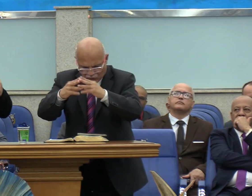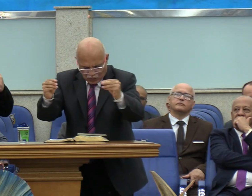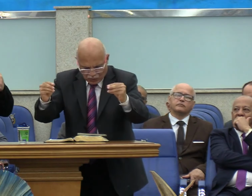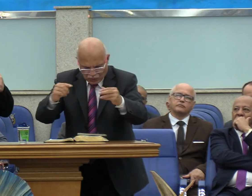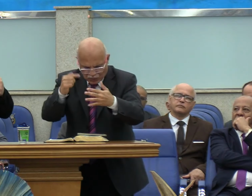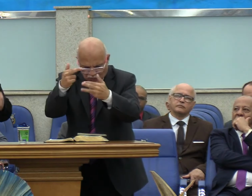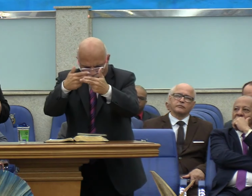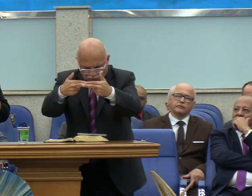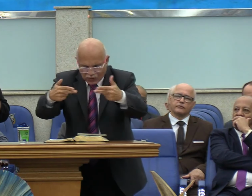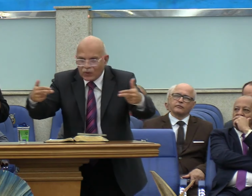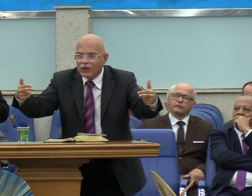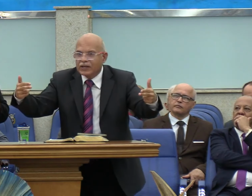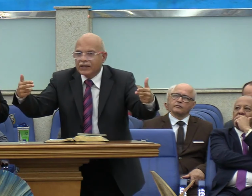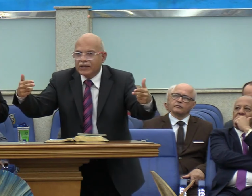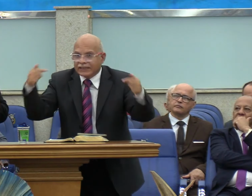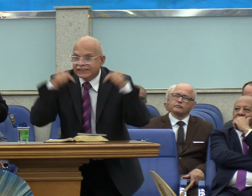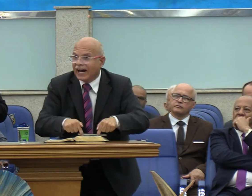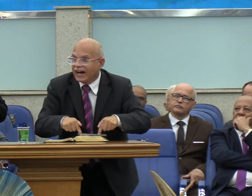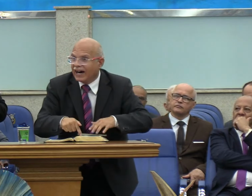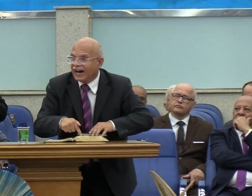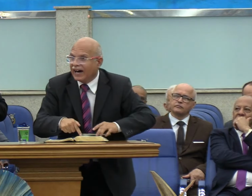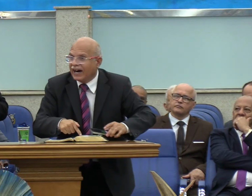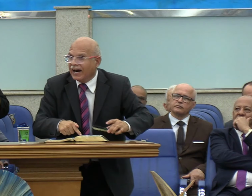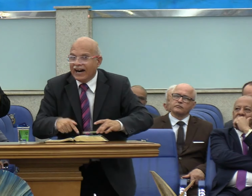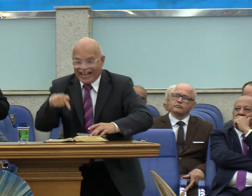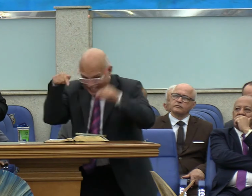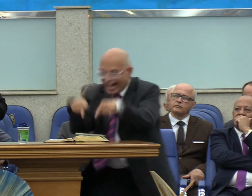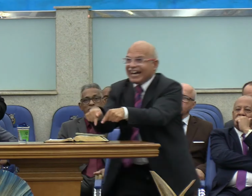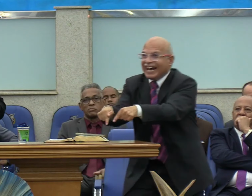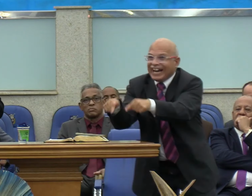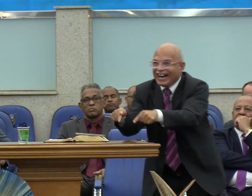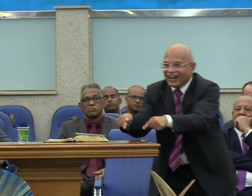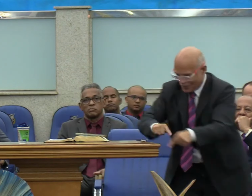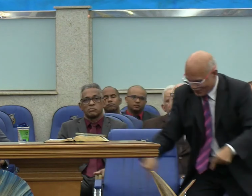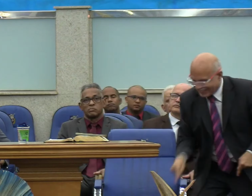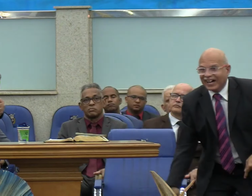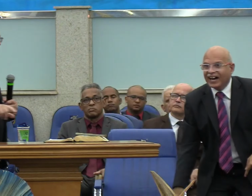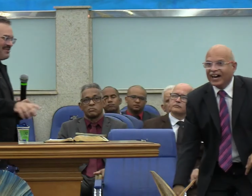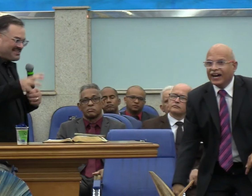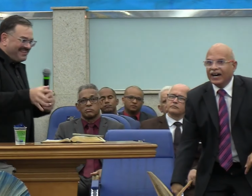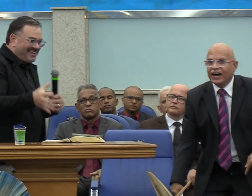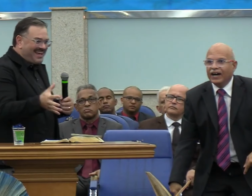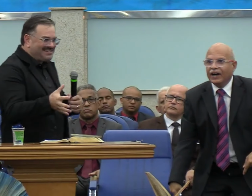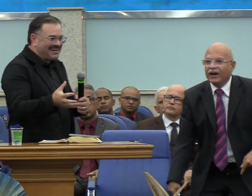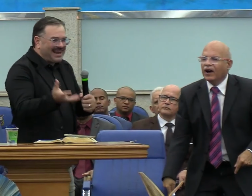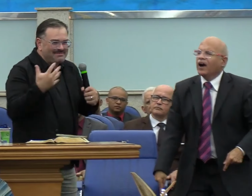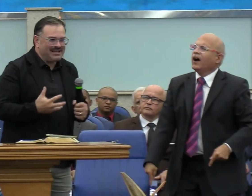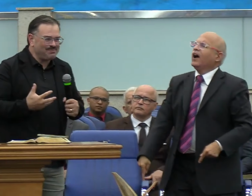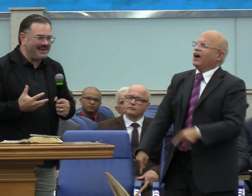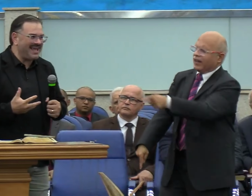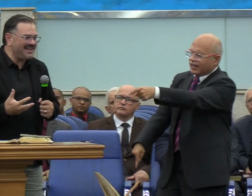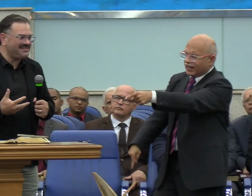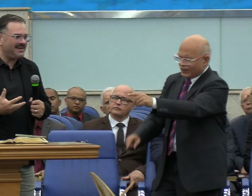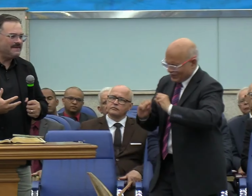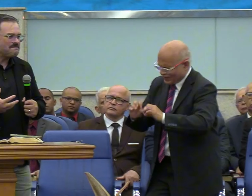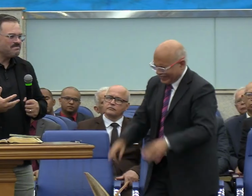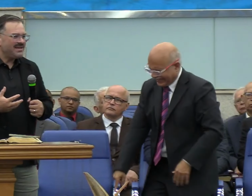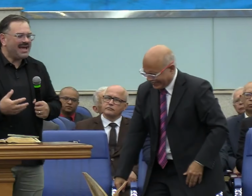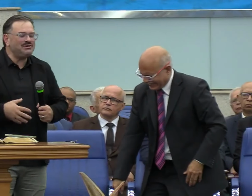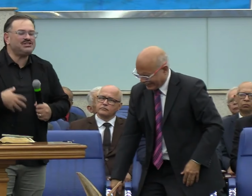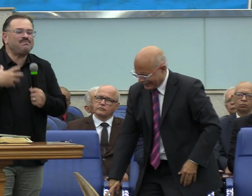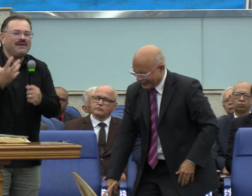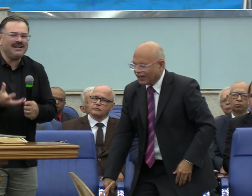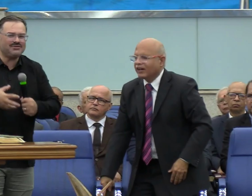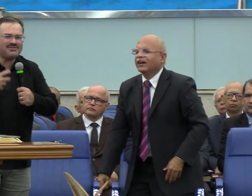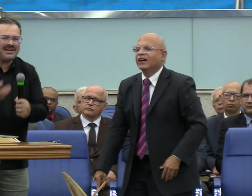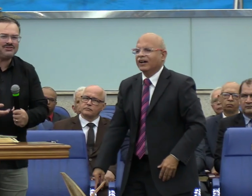todas as coisas. É essa a palavra de Deus. Você entende aquela minha experiência? Era